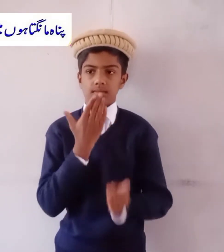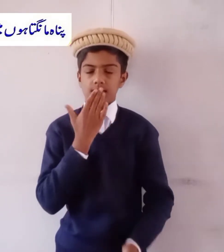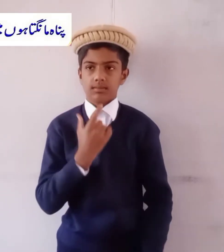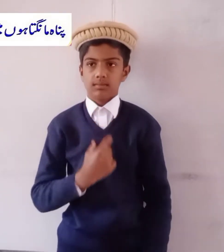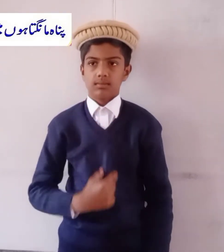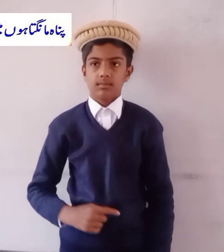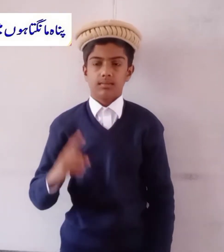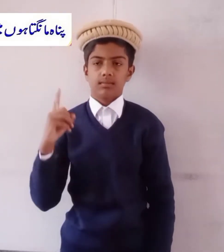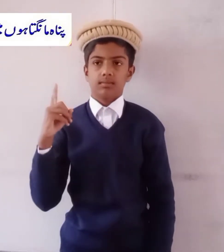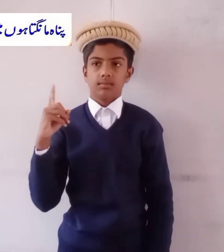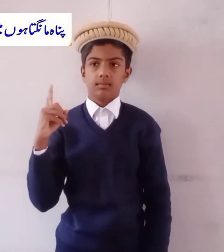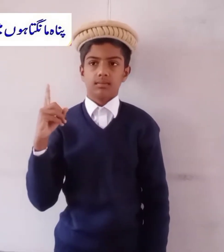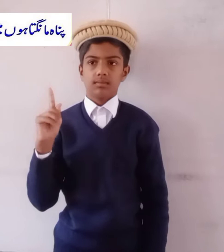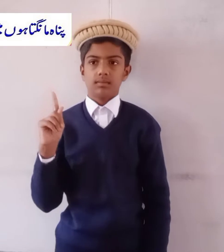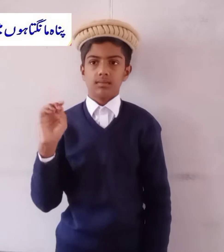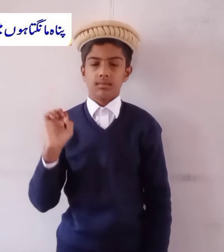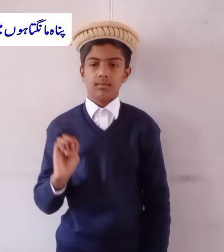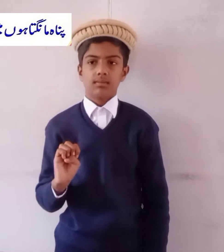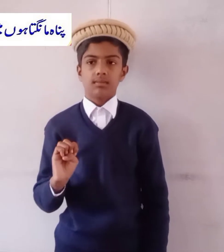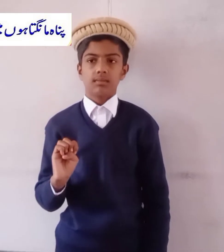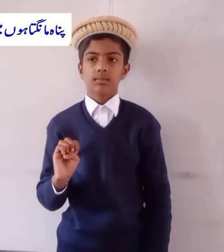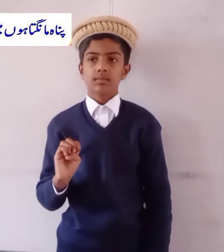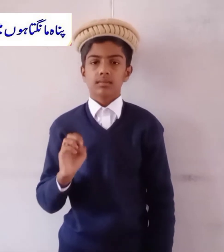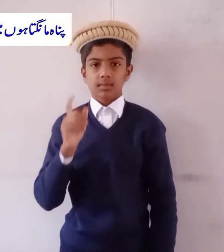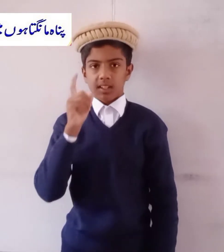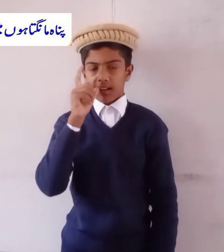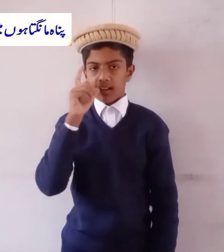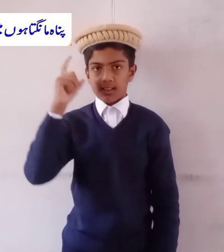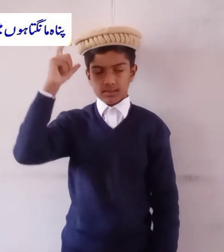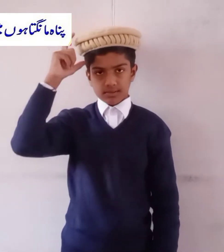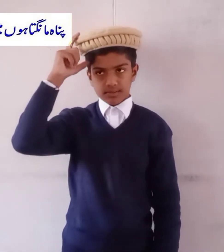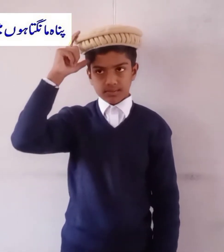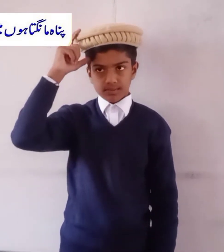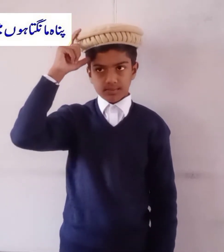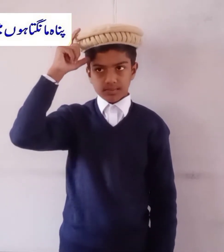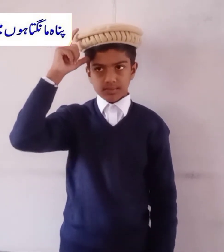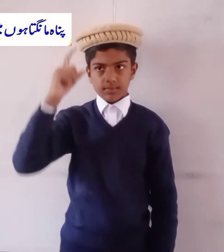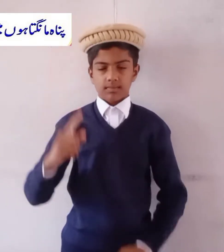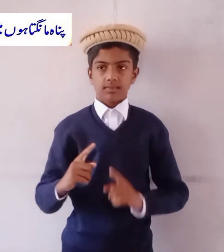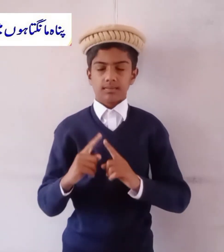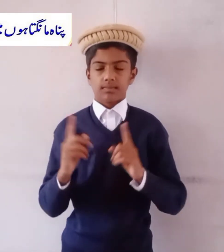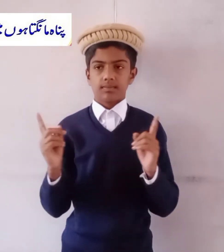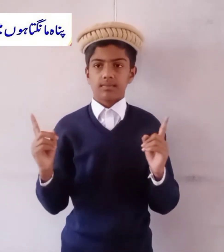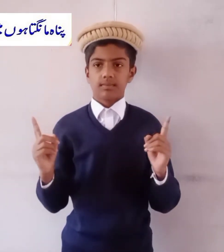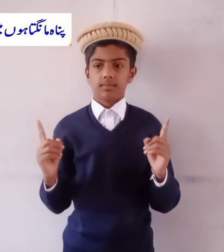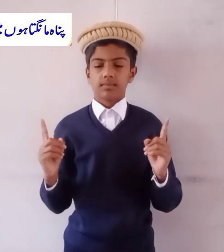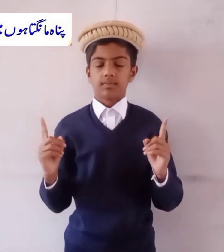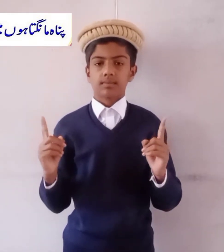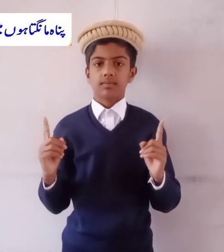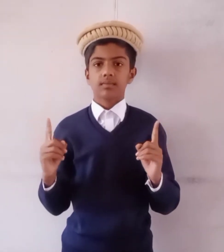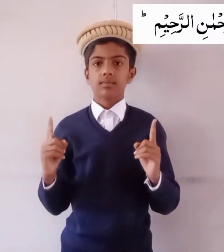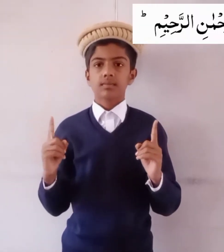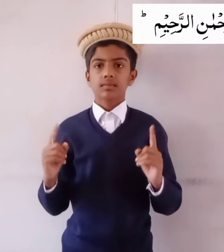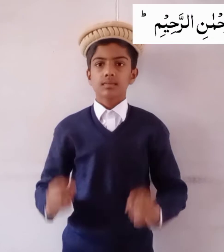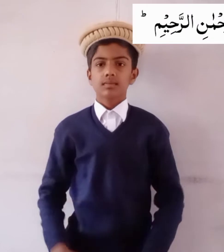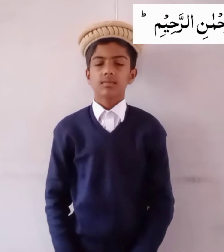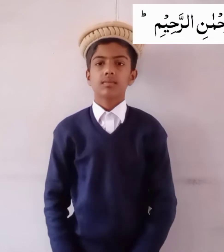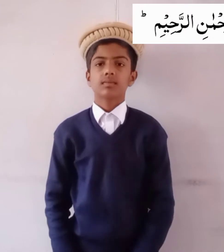اللہ کی شیطان مردود سے بسم اللہ الرحمن